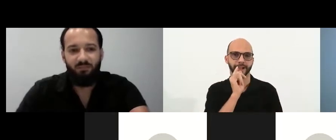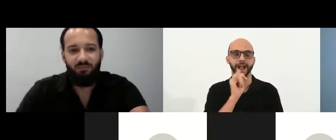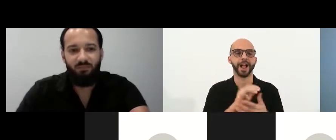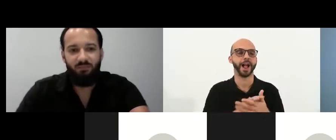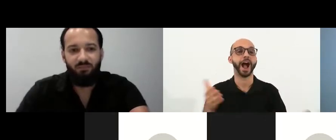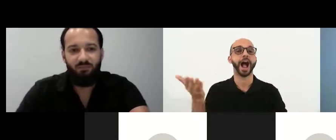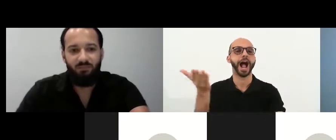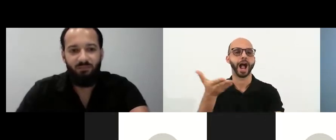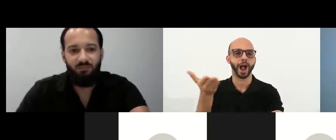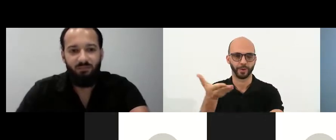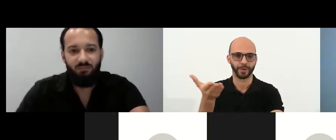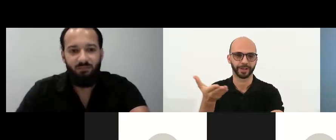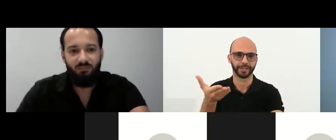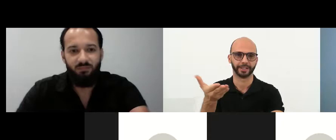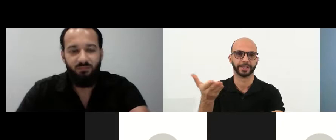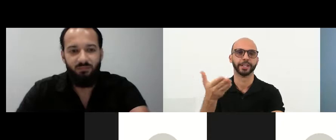Bom,